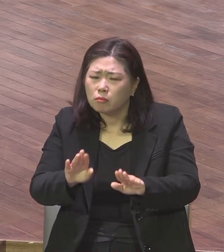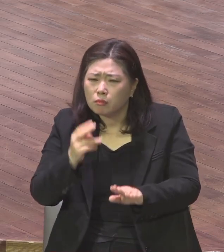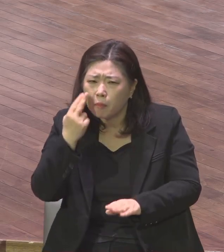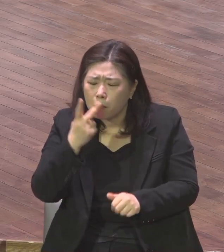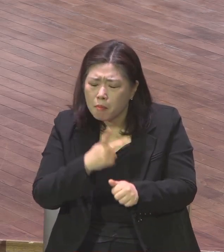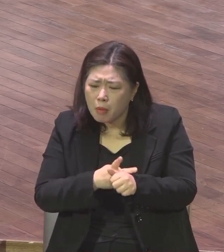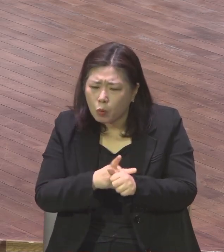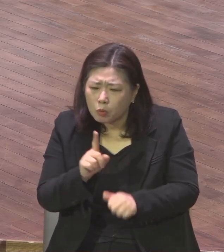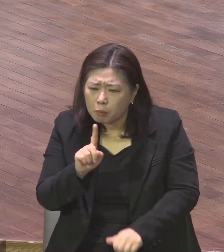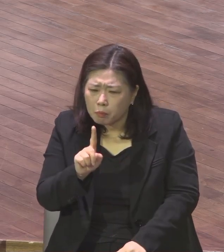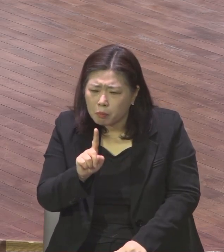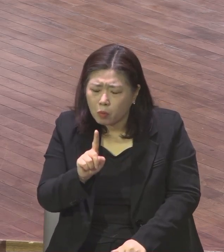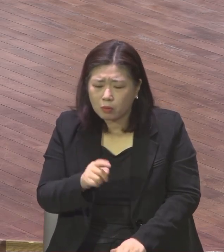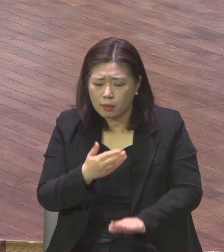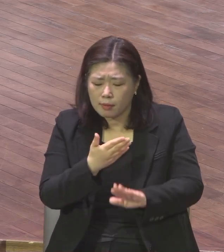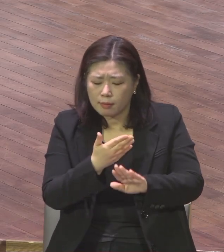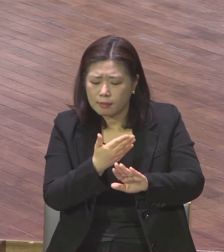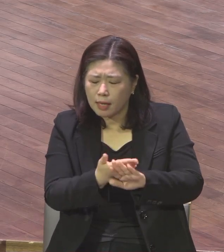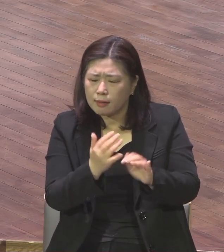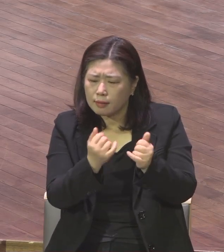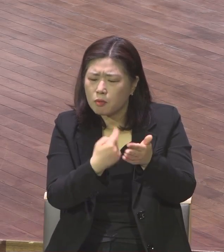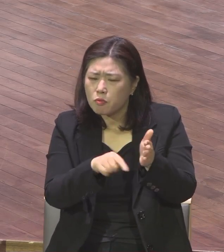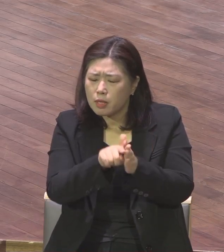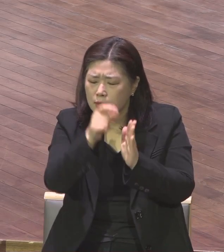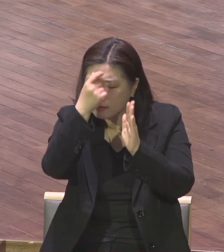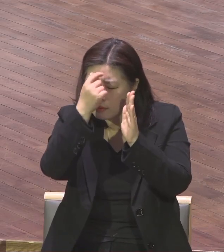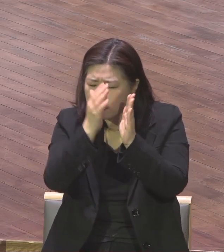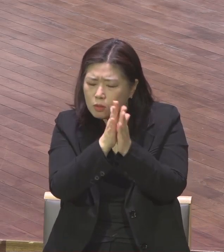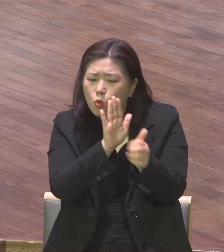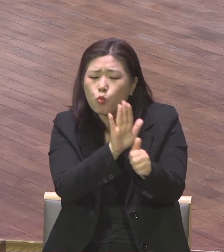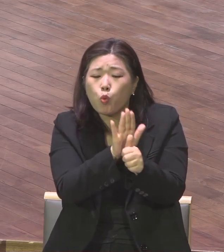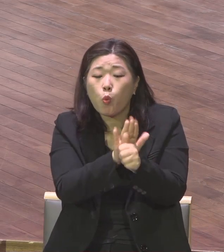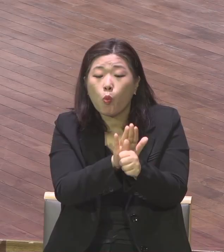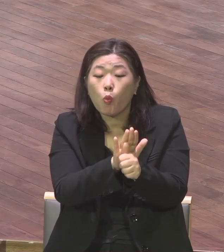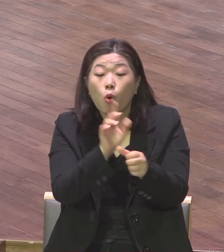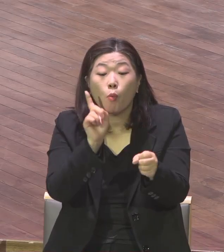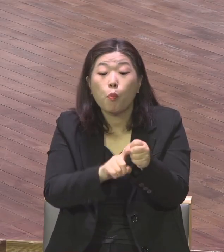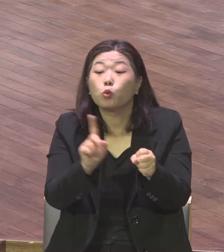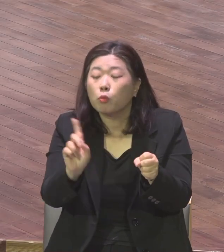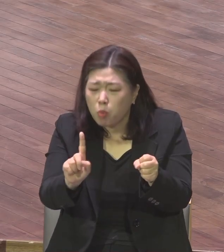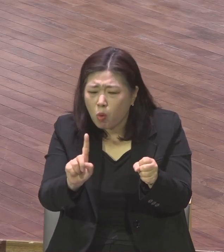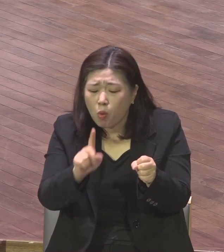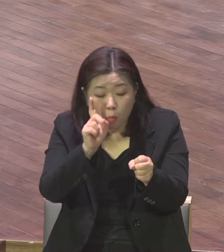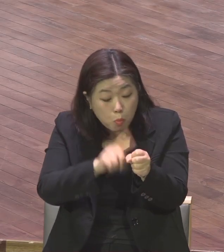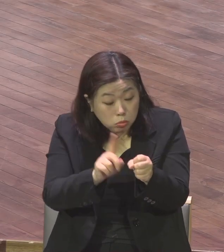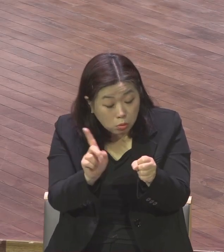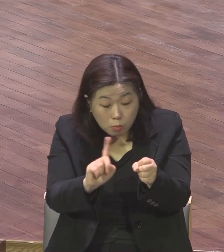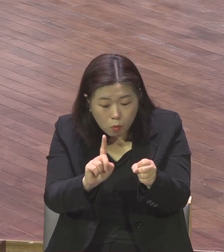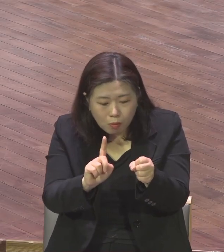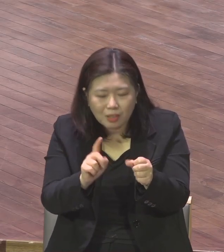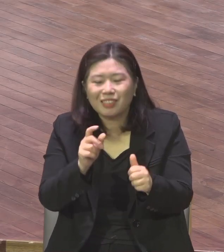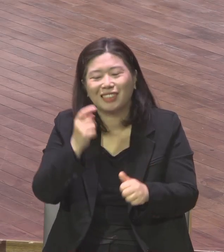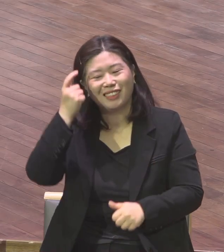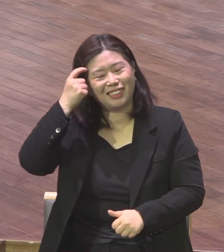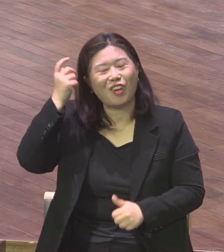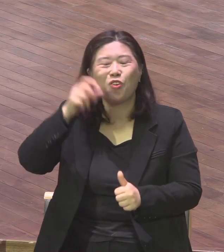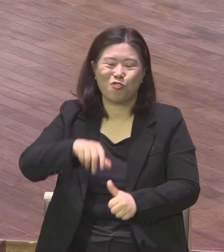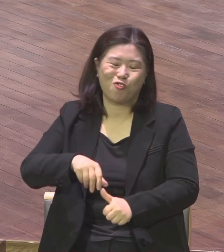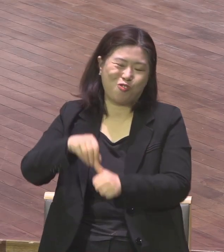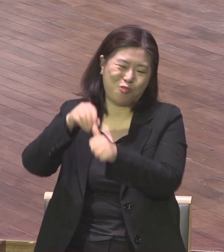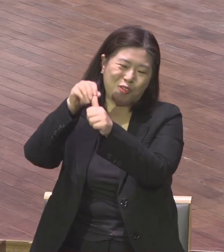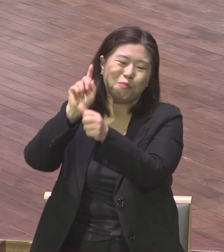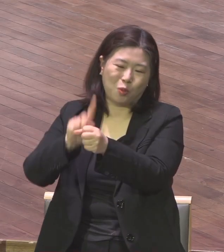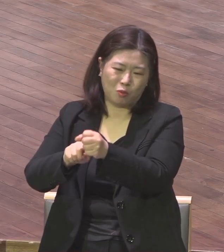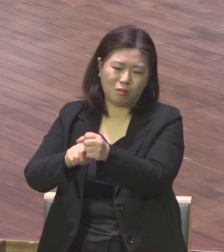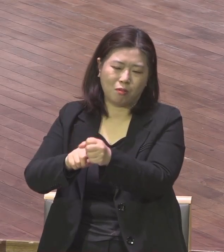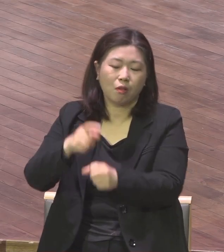바울은 정복기도의 결국 기도의 목적은 영혼 구원이었다는 사실을 강조하고 있습니다. 우리가 사실 이웃을 위해서,